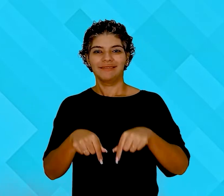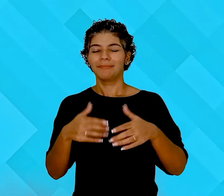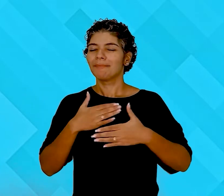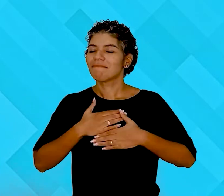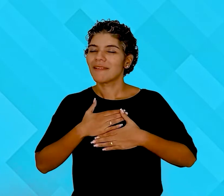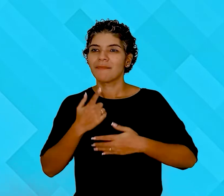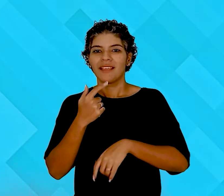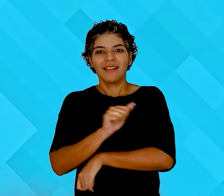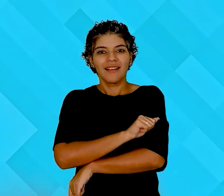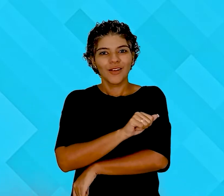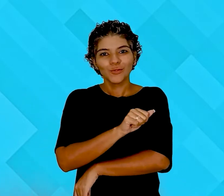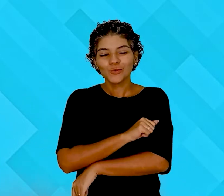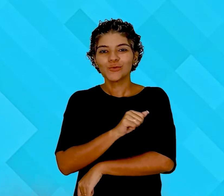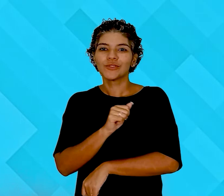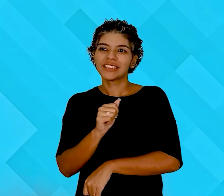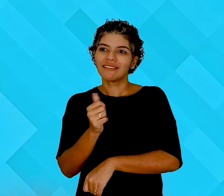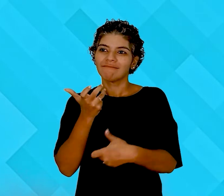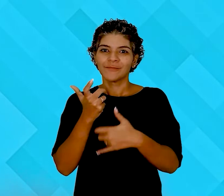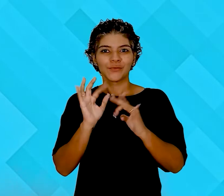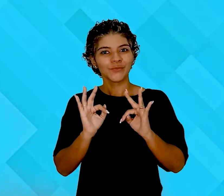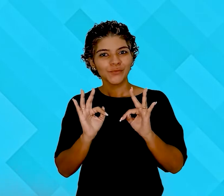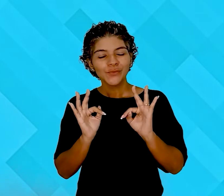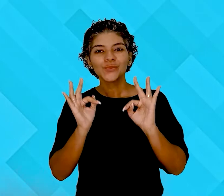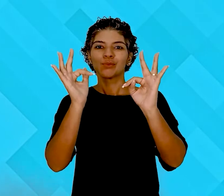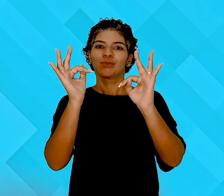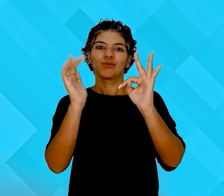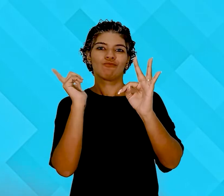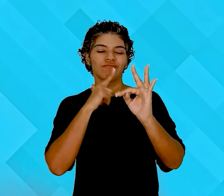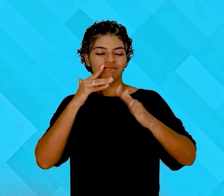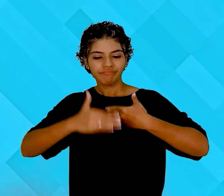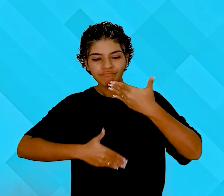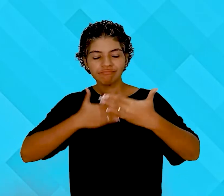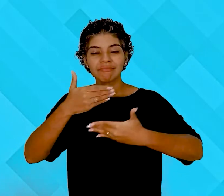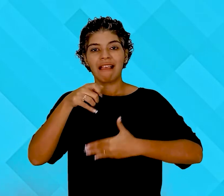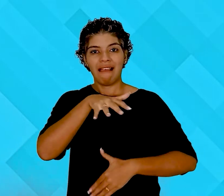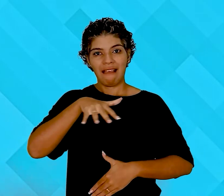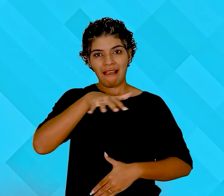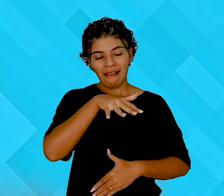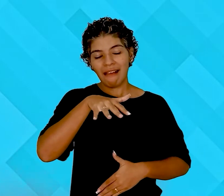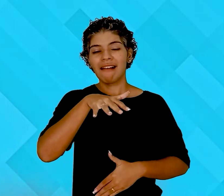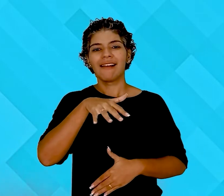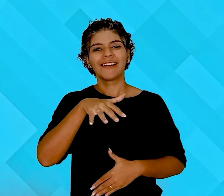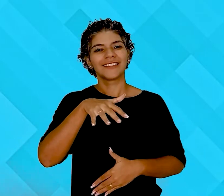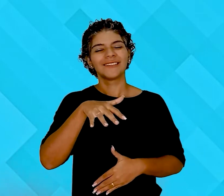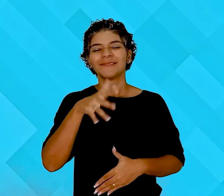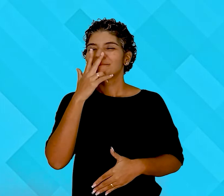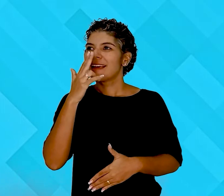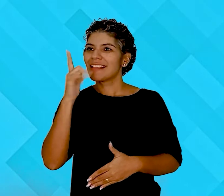momento. Sinceramente, foi muito boa essa conversa. Em nome de todos nós que estamos aqui, o pessoal da produção está falando